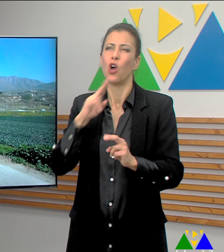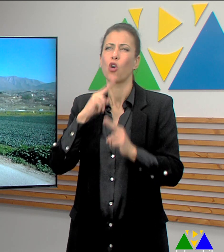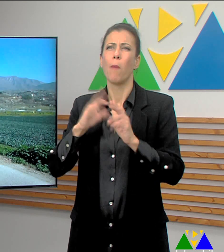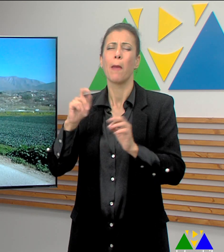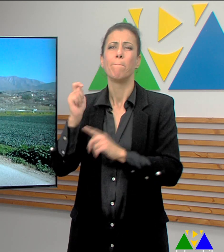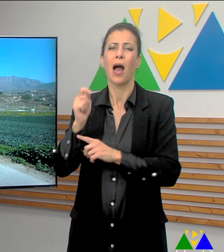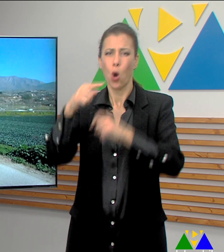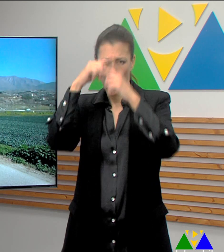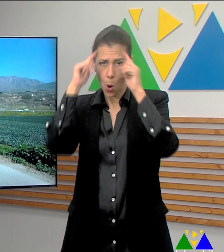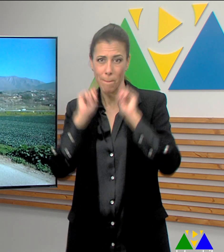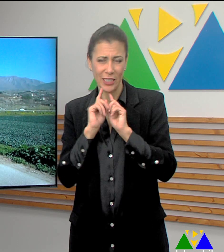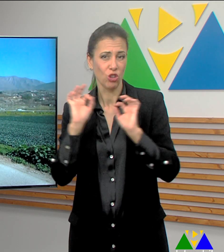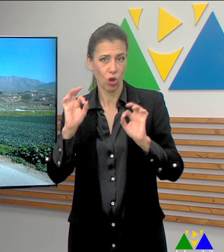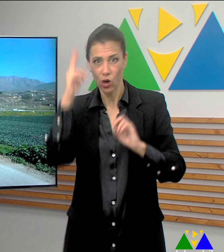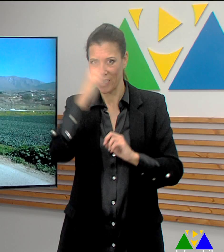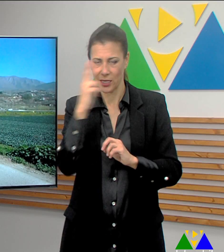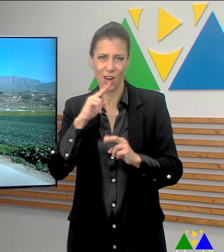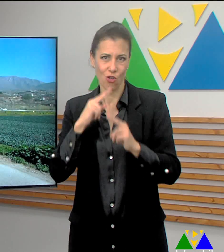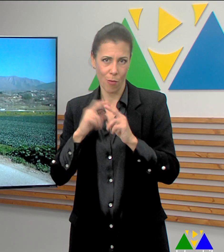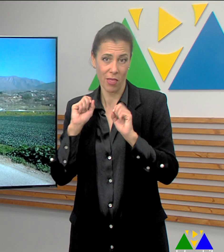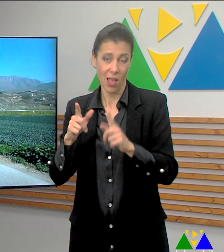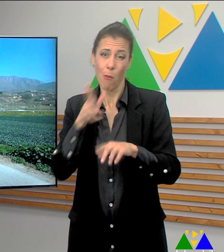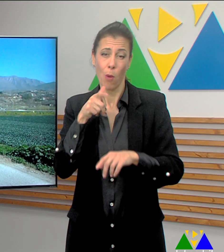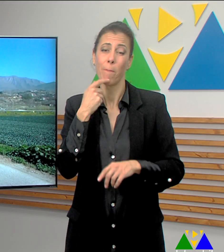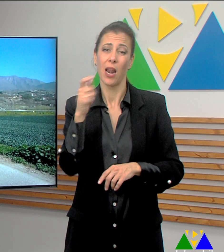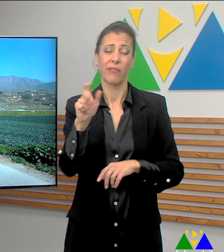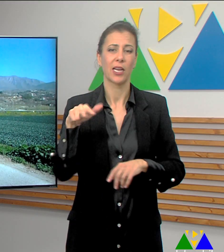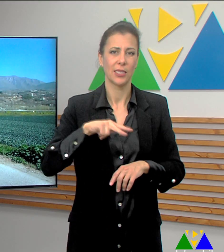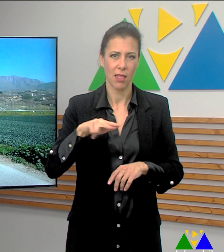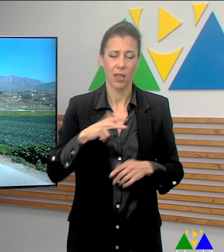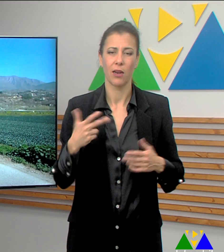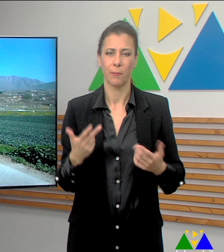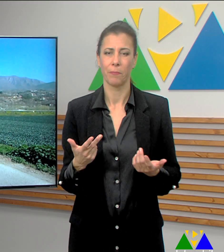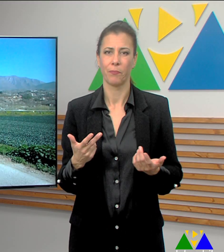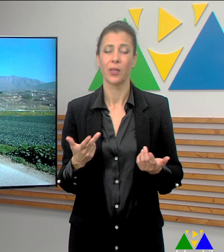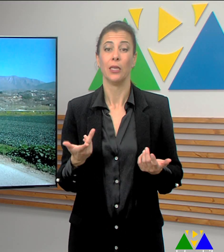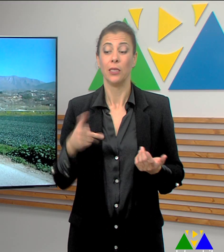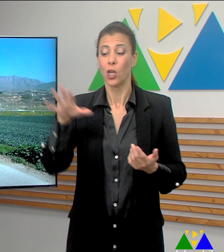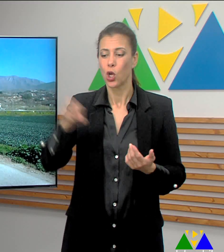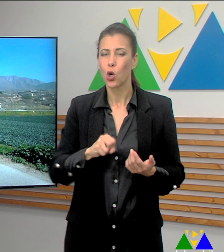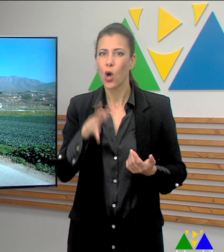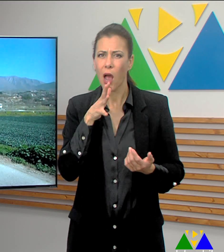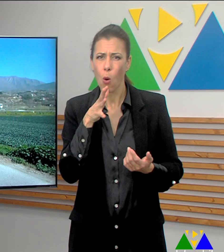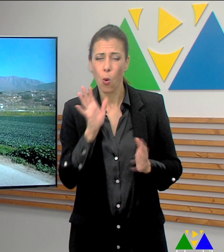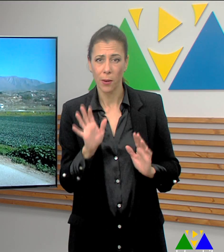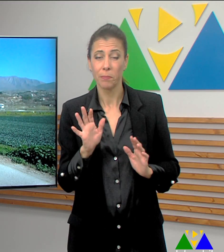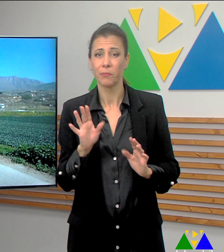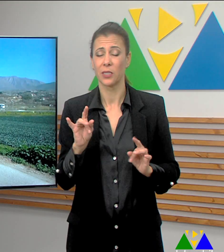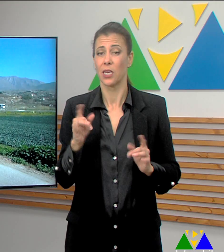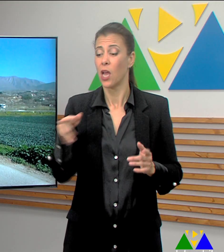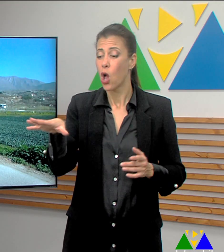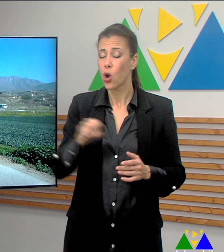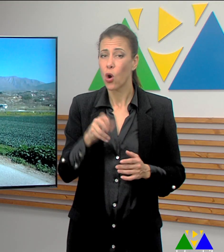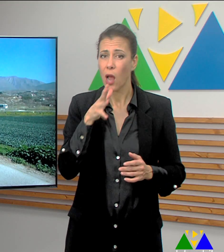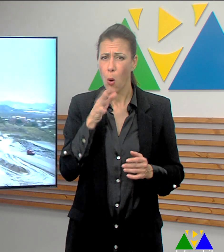cristiano traducido al castellano, y que coge agua, claro, pasaría mucho más